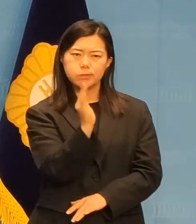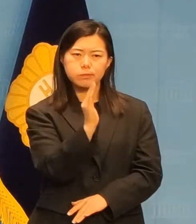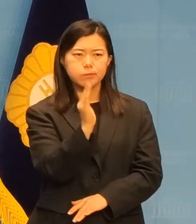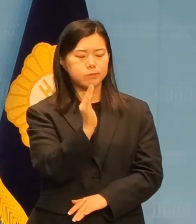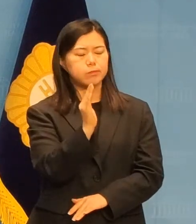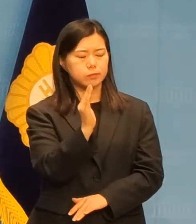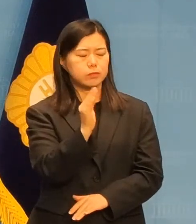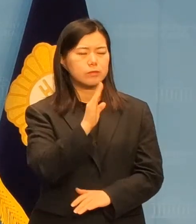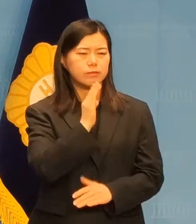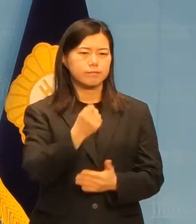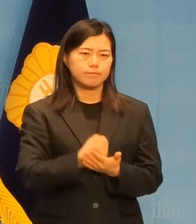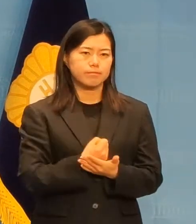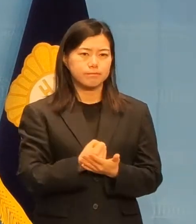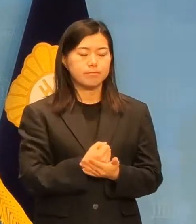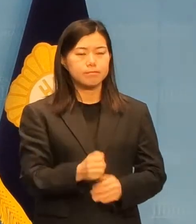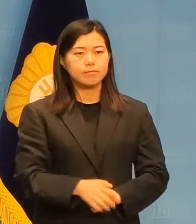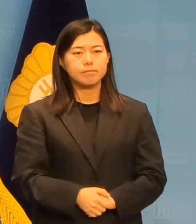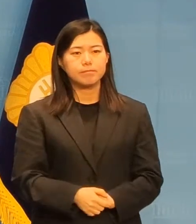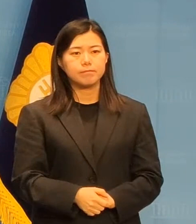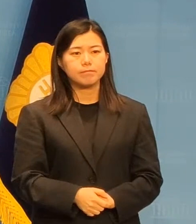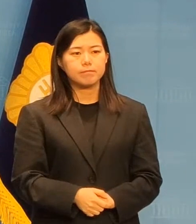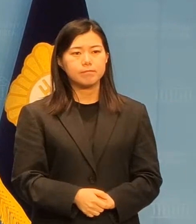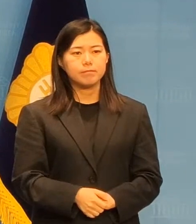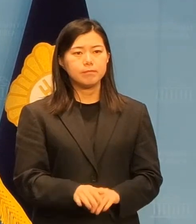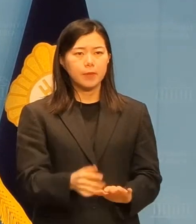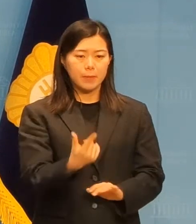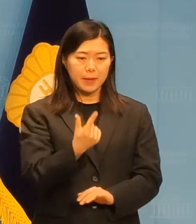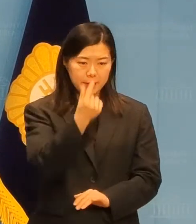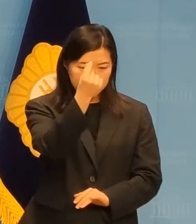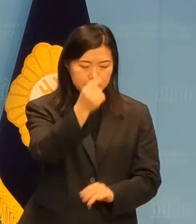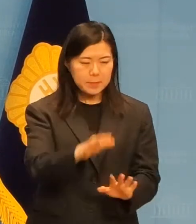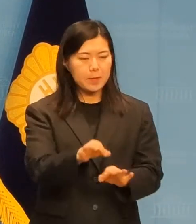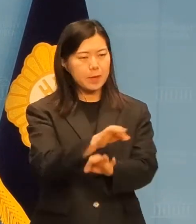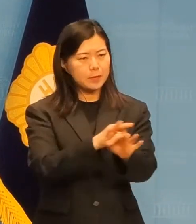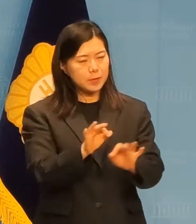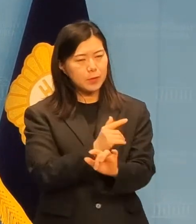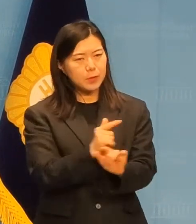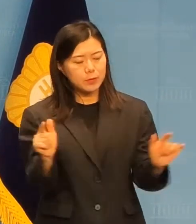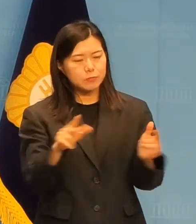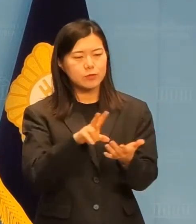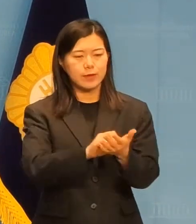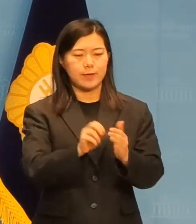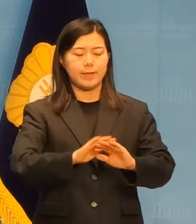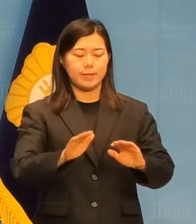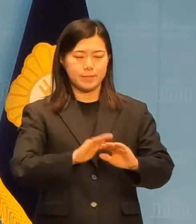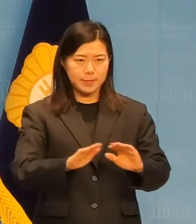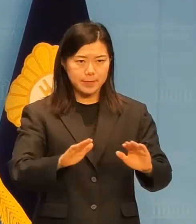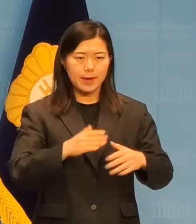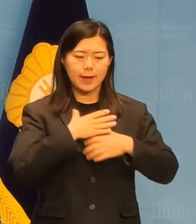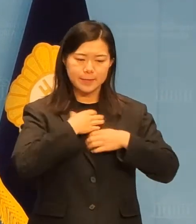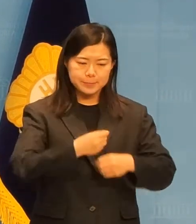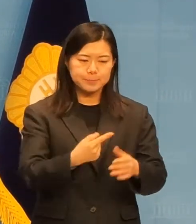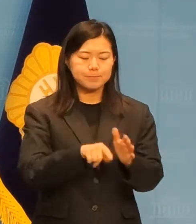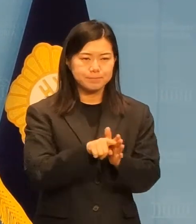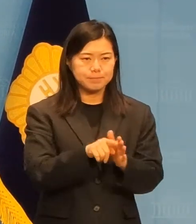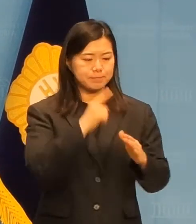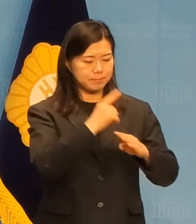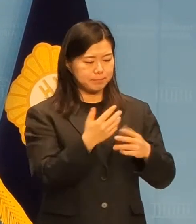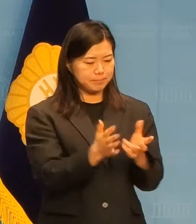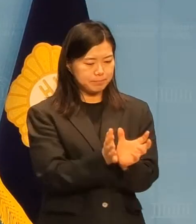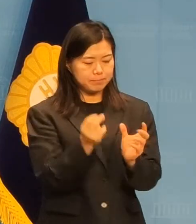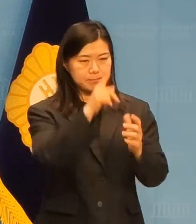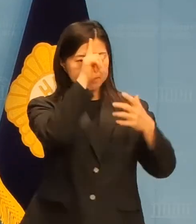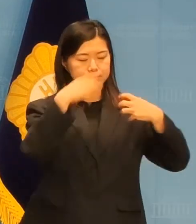있습니다. 이런 일들이 빨리 안정될 수 있게 더불어민주당과 또 정부,